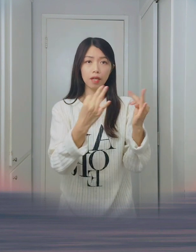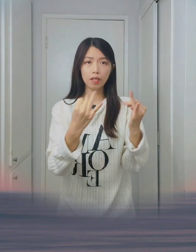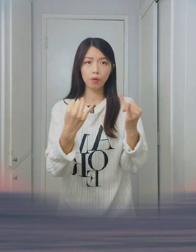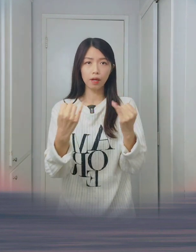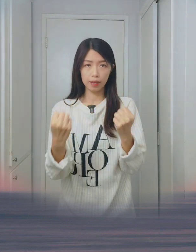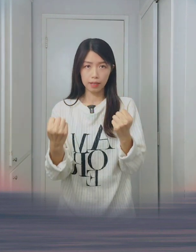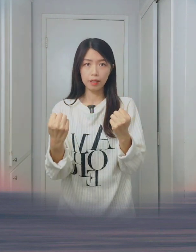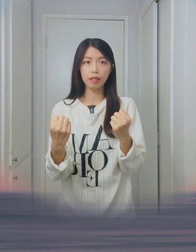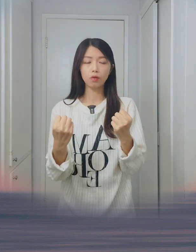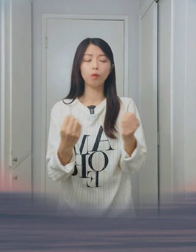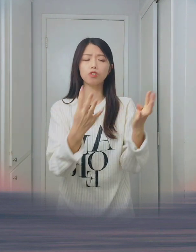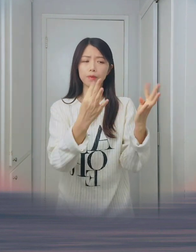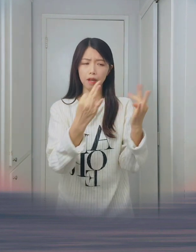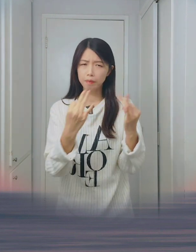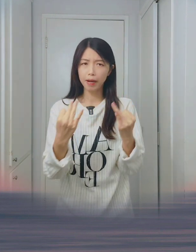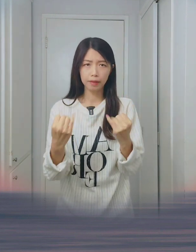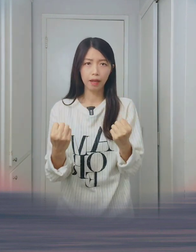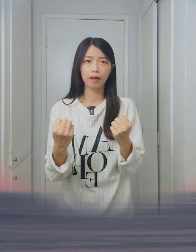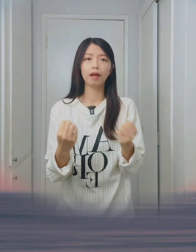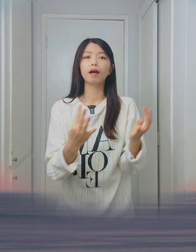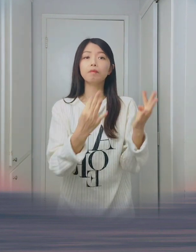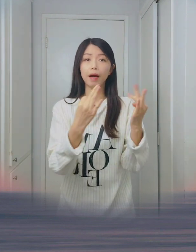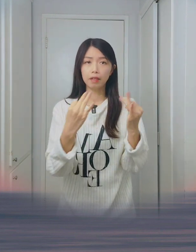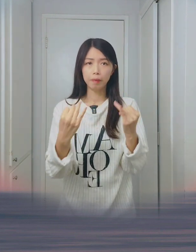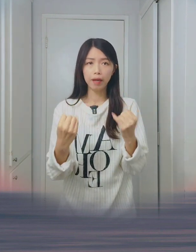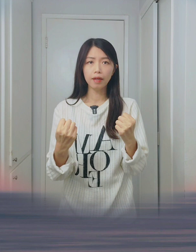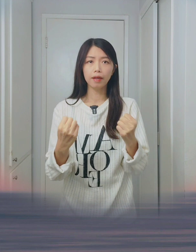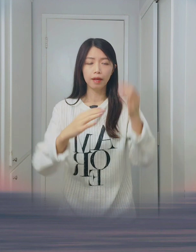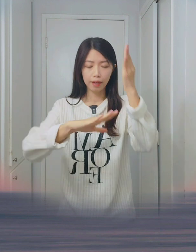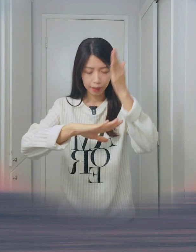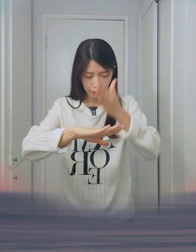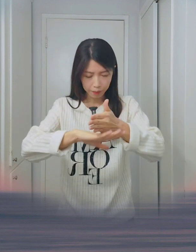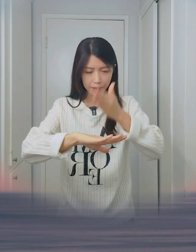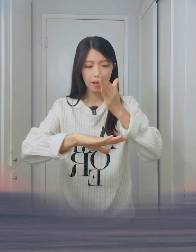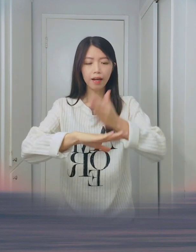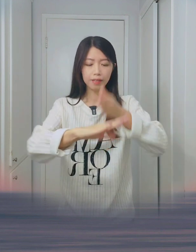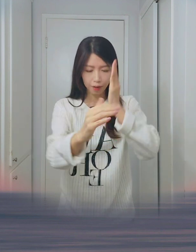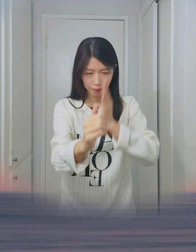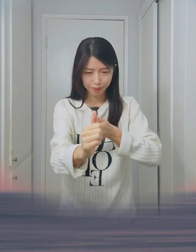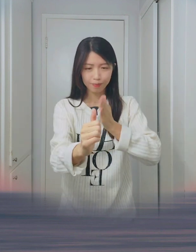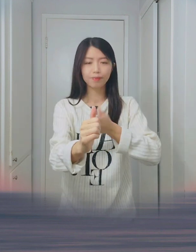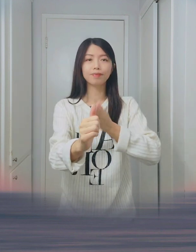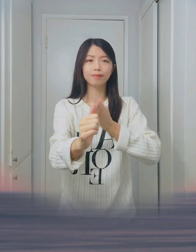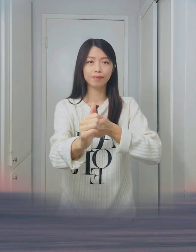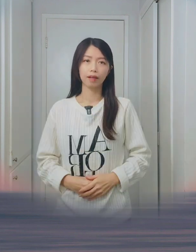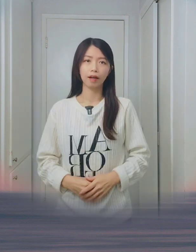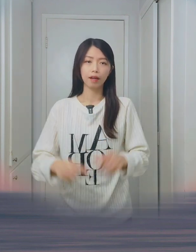엄지부터 새끼손가락까지 차례대로 접어주시면 돼요. 많다. 많음에 감사하세요.